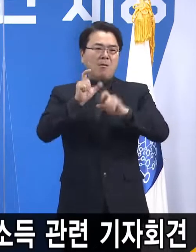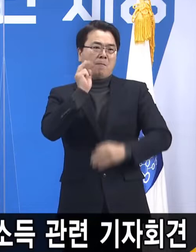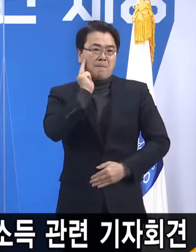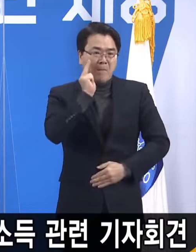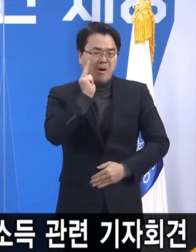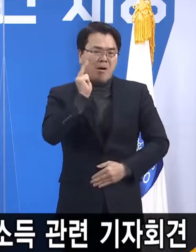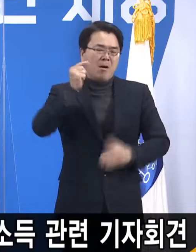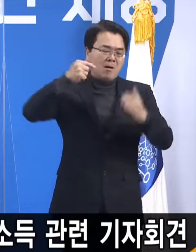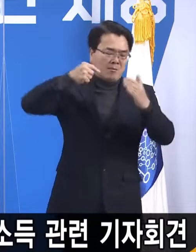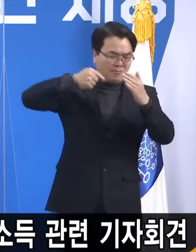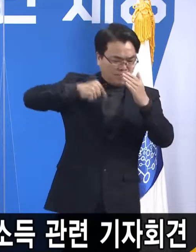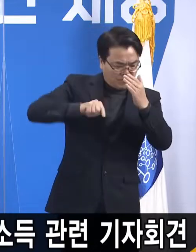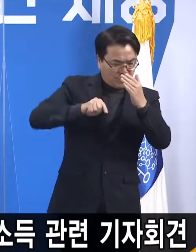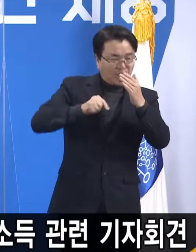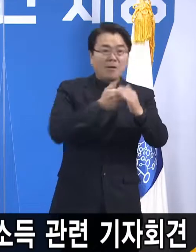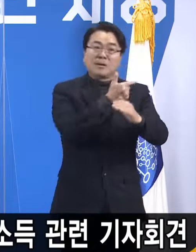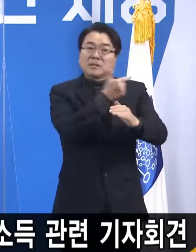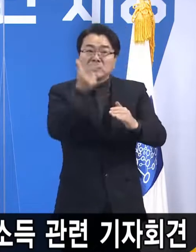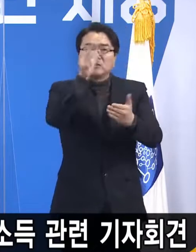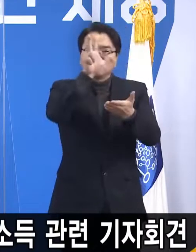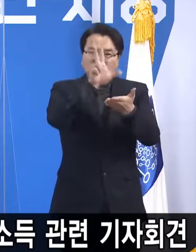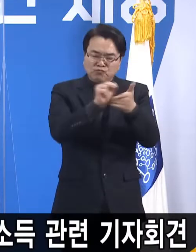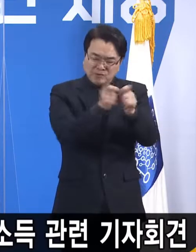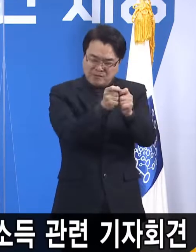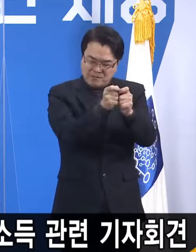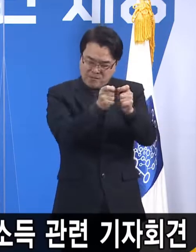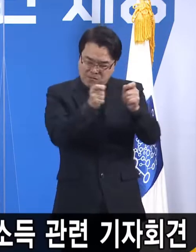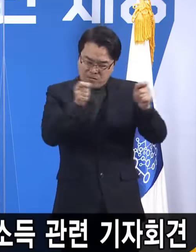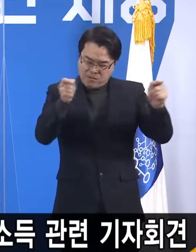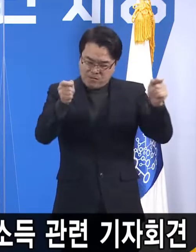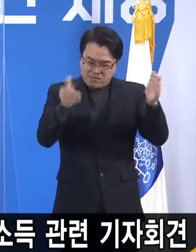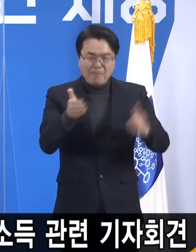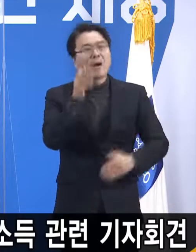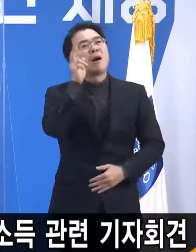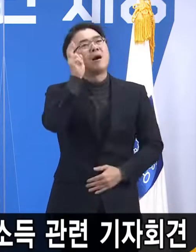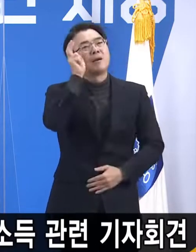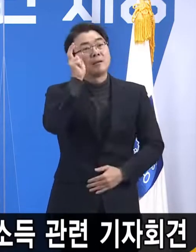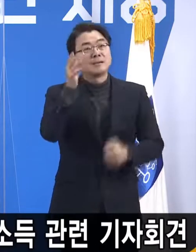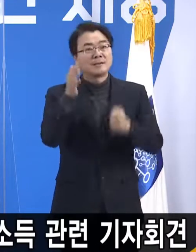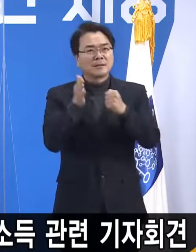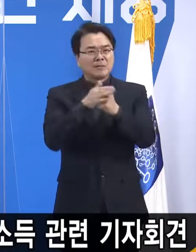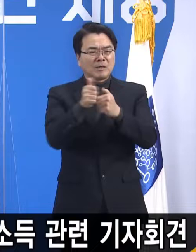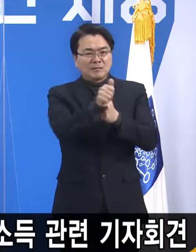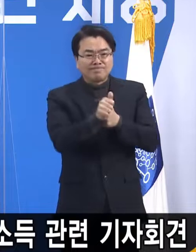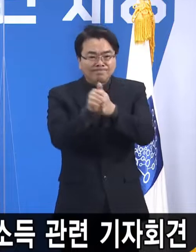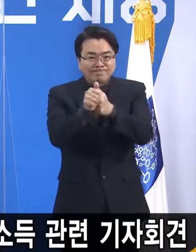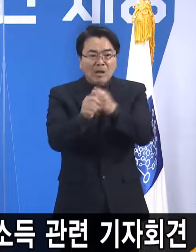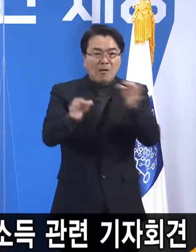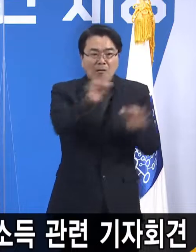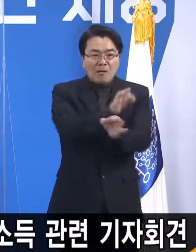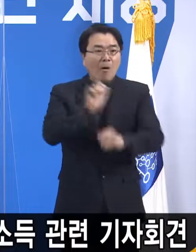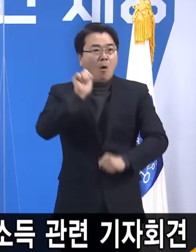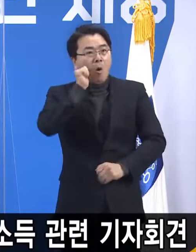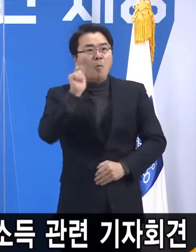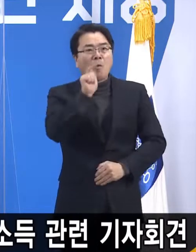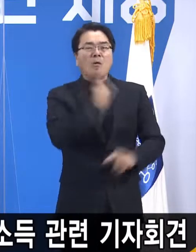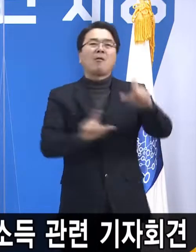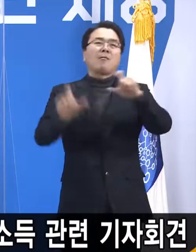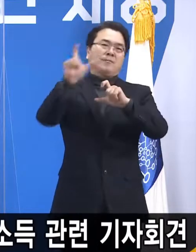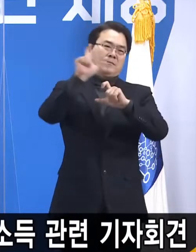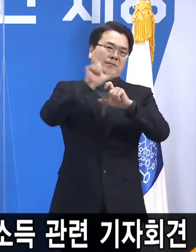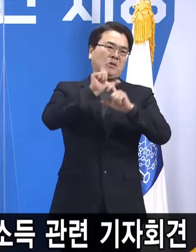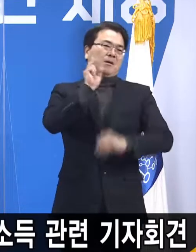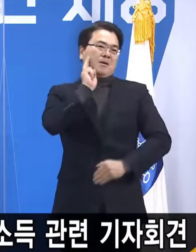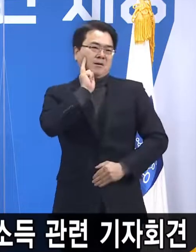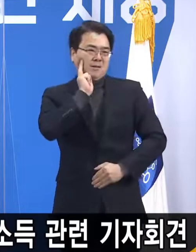더 깊고 더 길어질 것입니다. 그에 따른 경제적 어려움 역시 계속 심화될